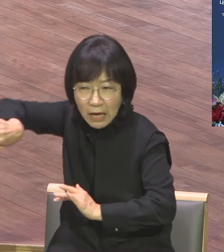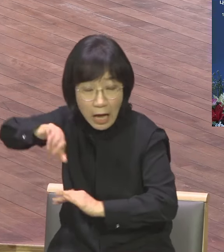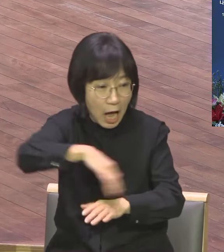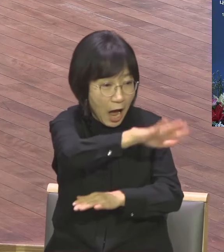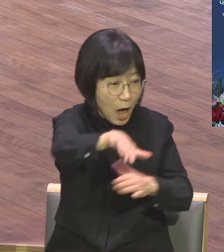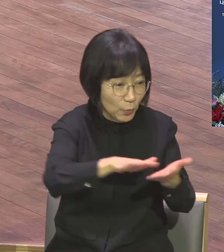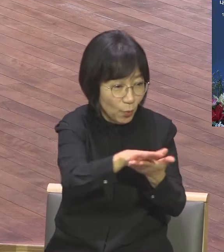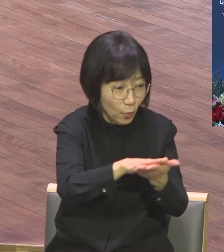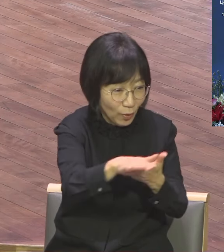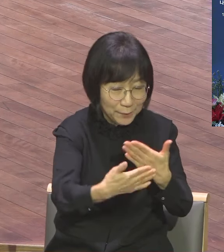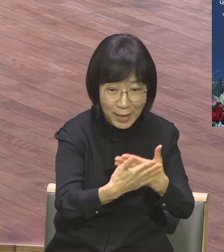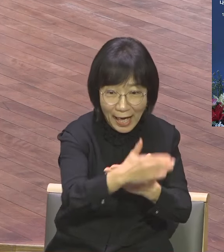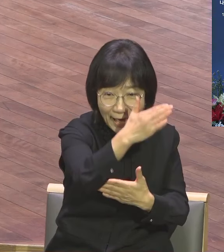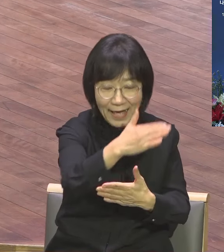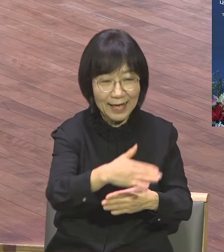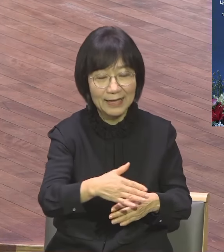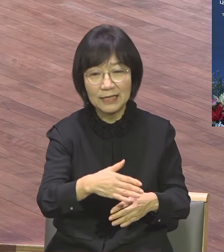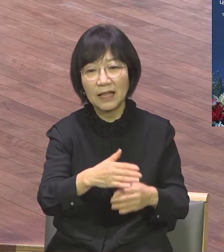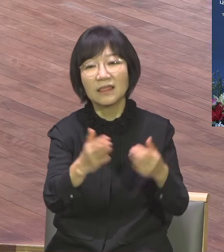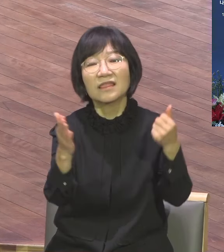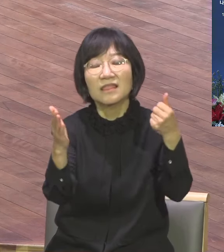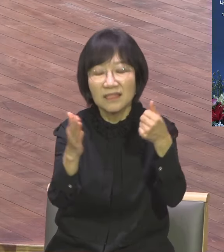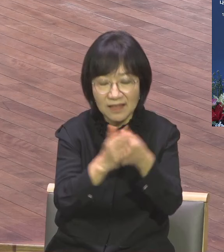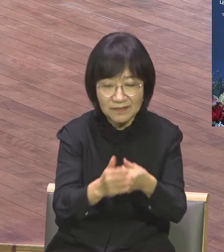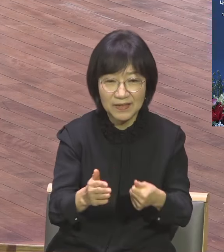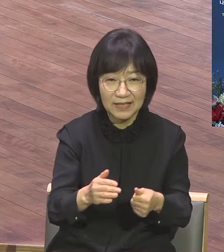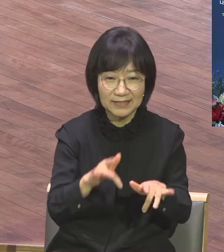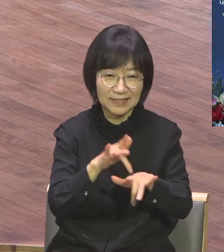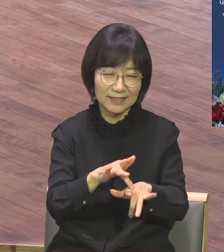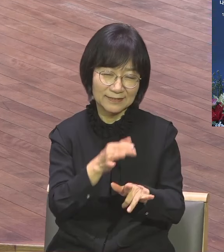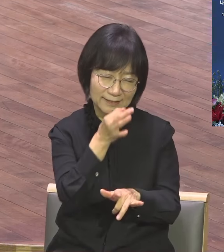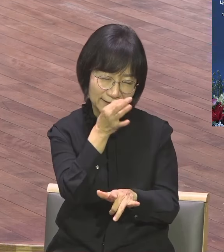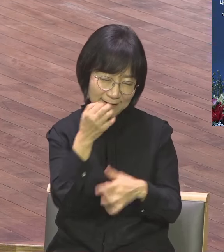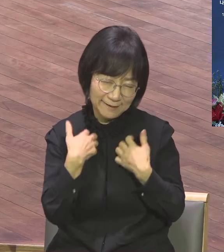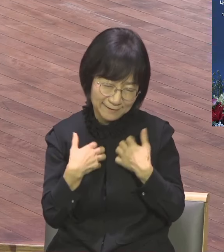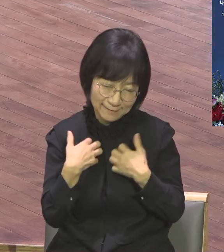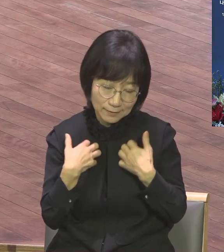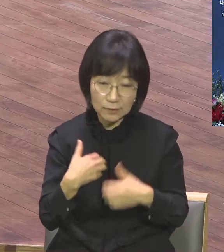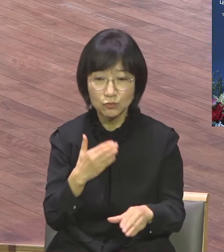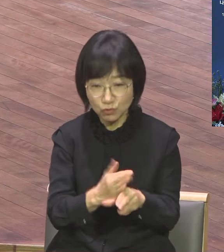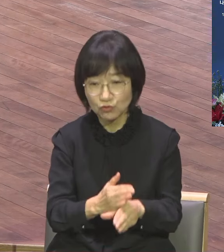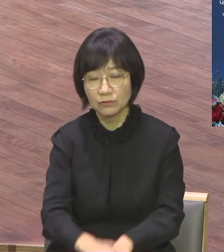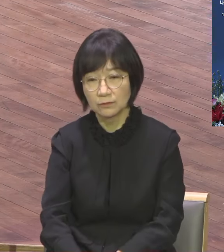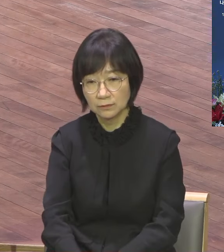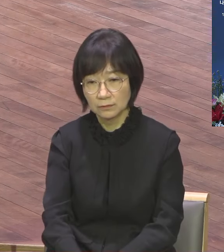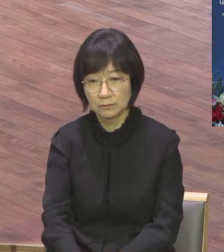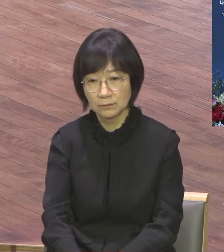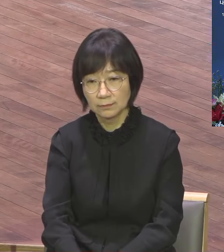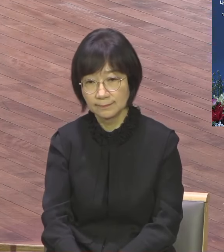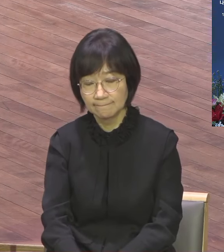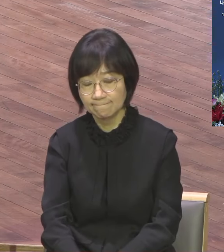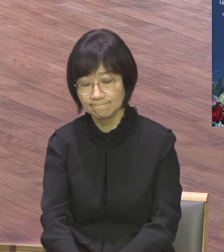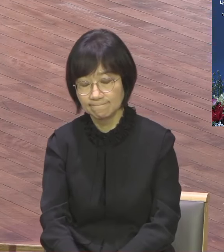한마디로 뭐요? 로스트 크리스마스. 잃어버린 크리스마스.